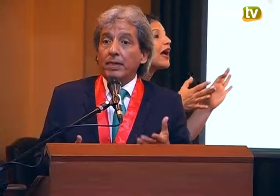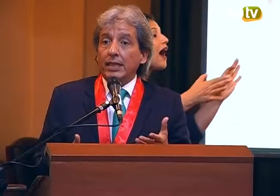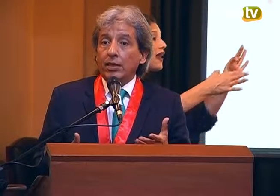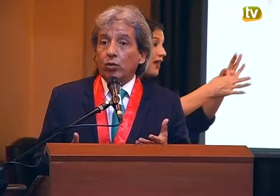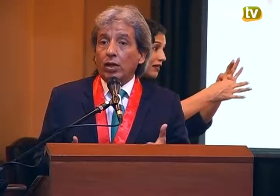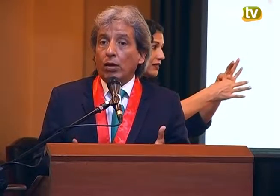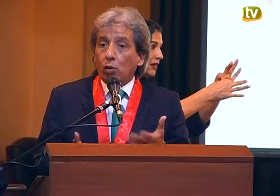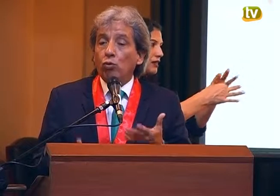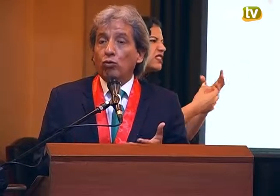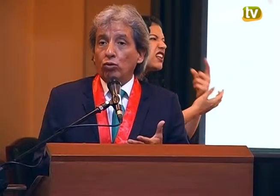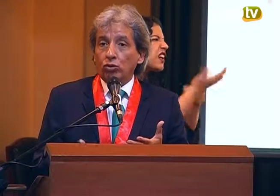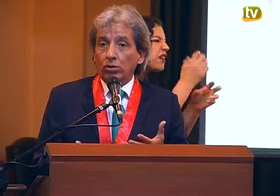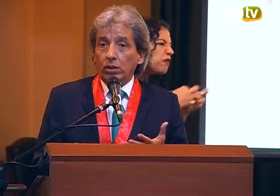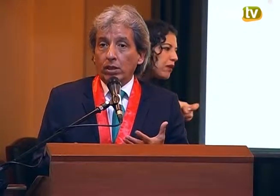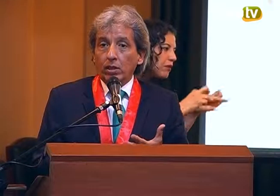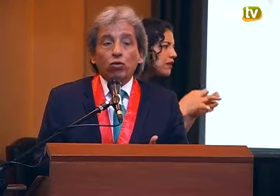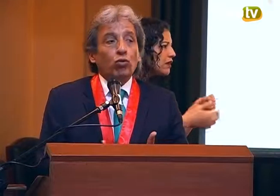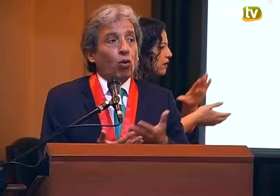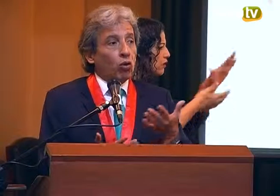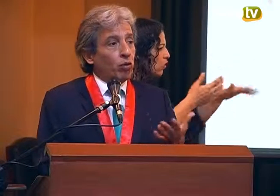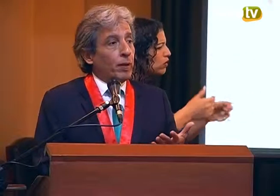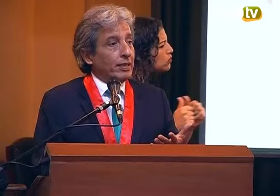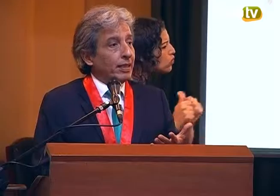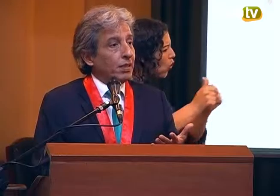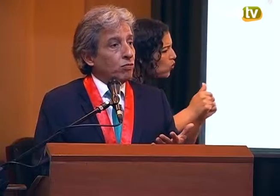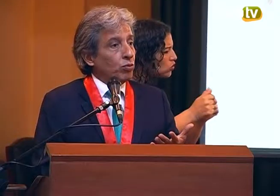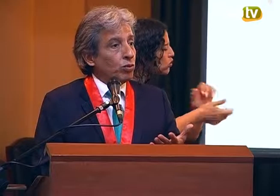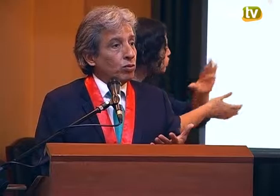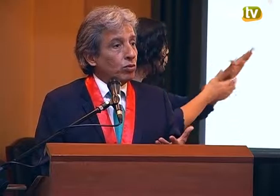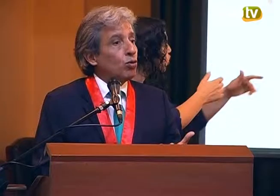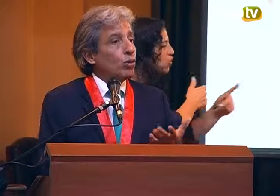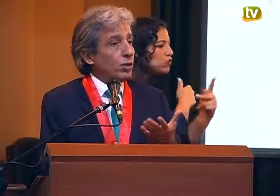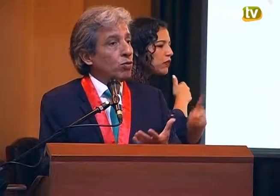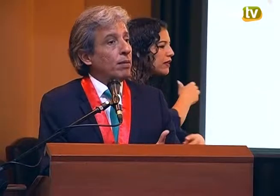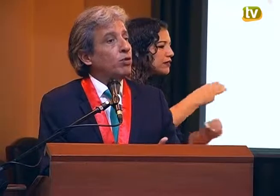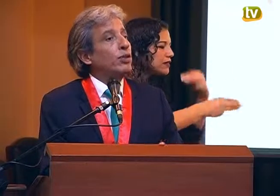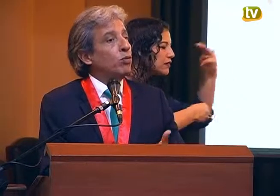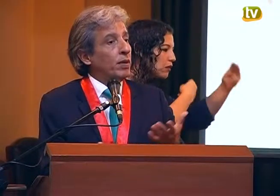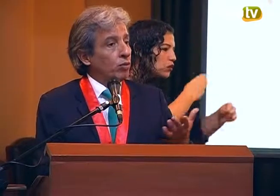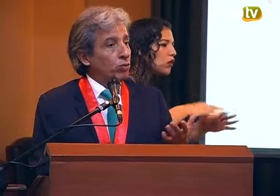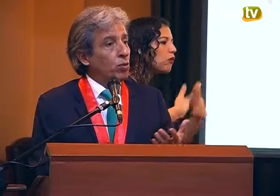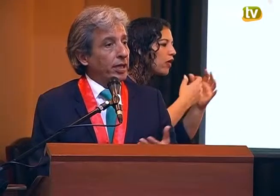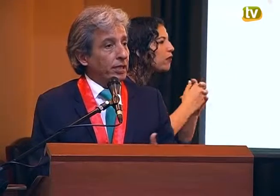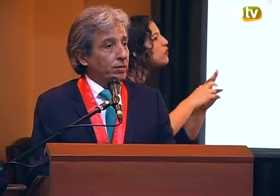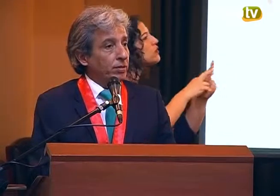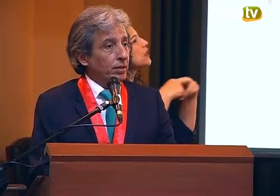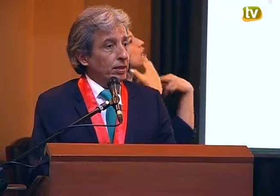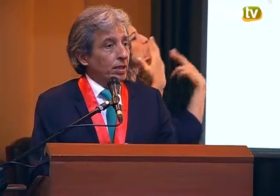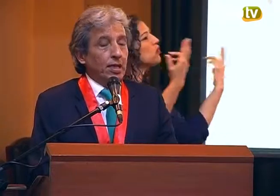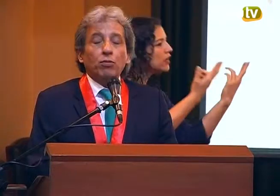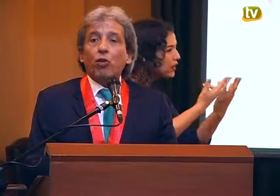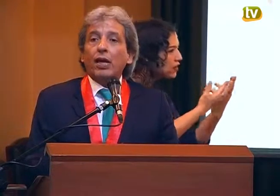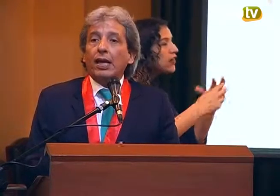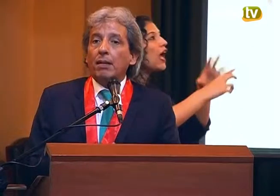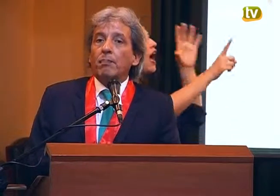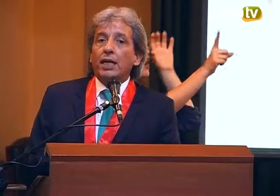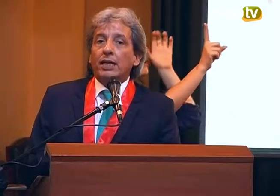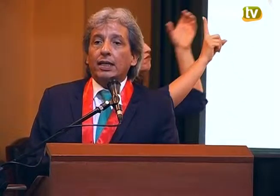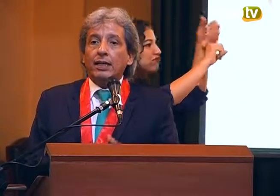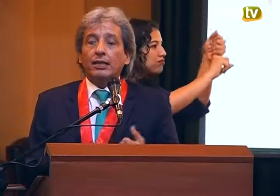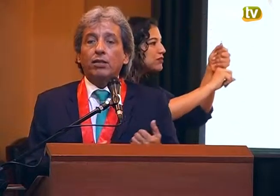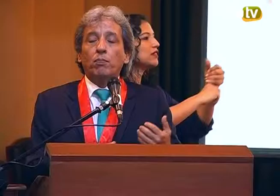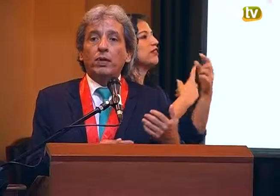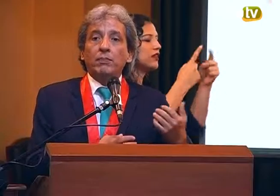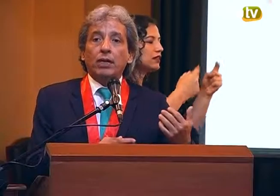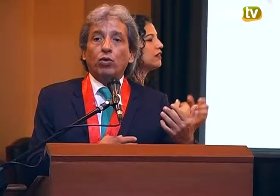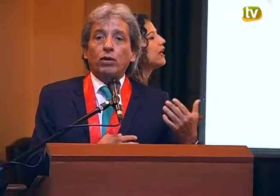han permitido que juntos, todos los países del mundo, nos reunamos y cumplamos un objetivo. Y fue ejemplar